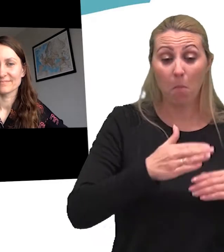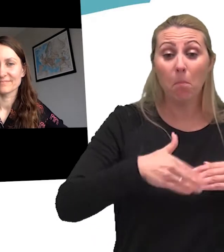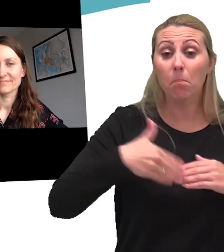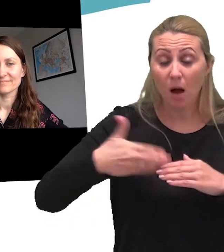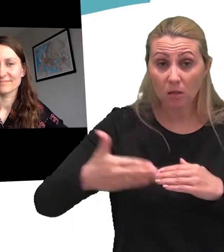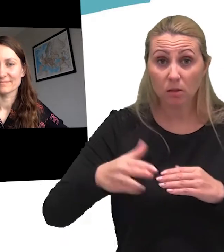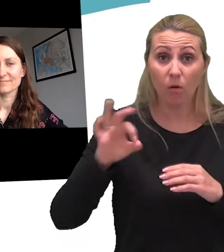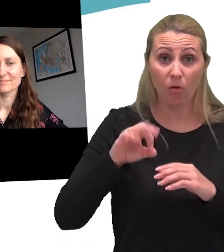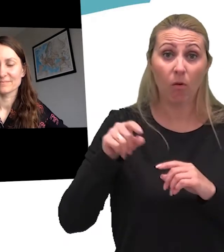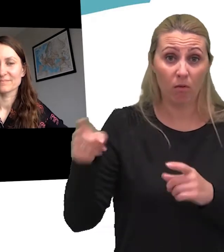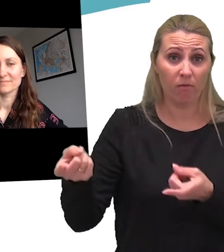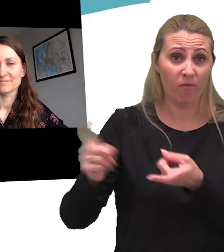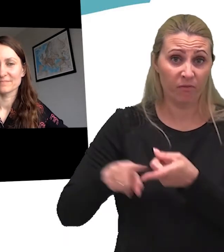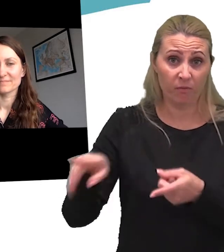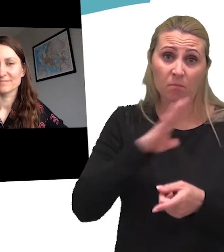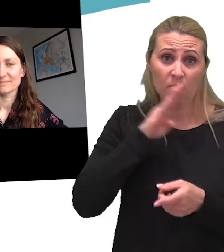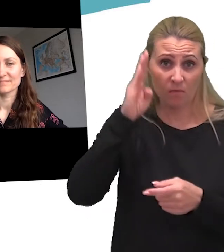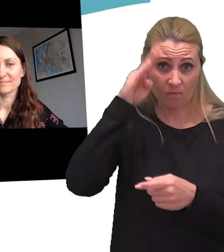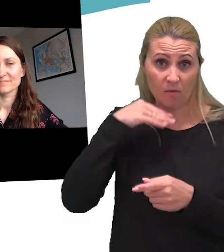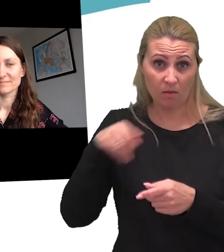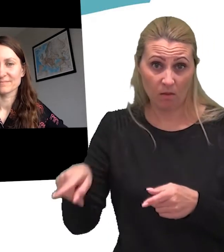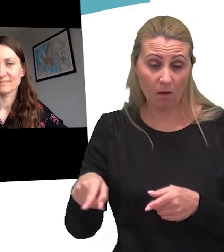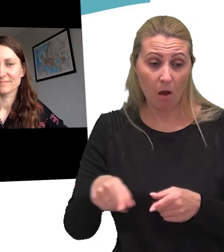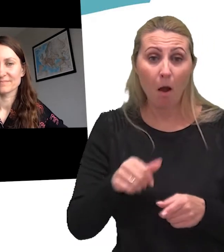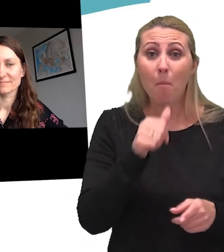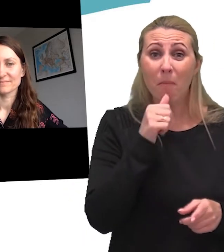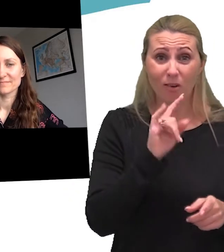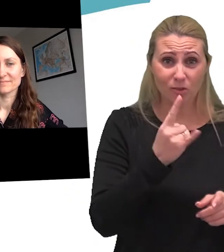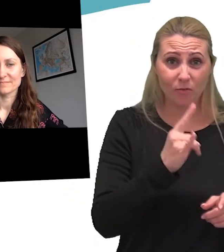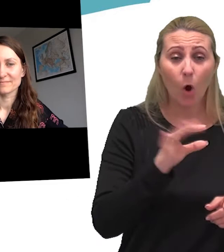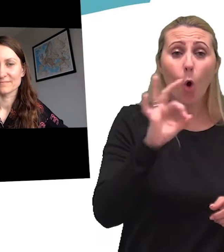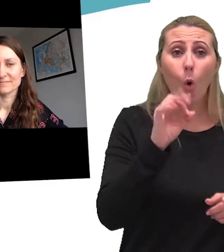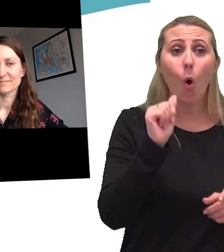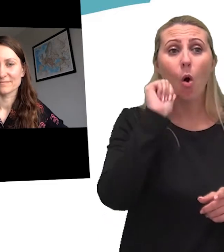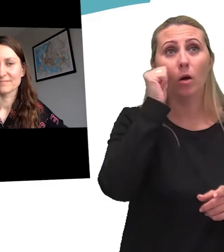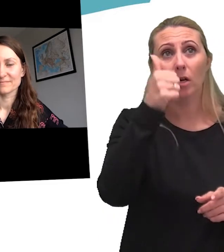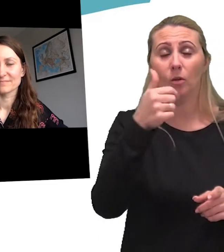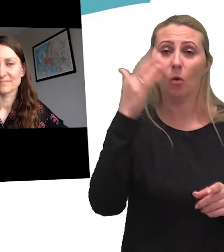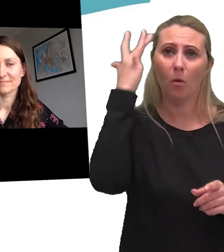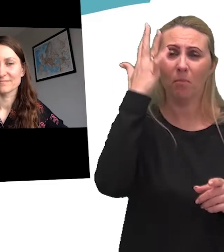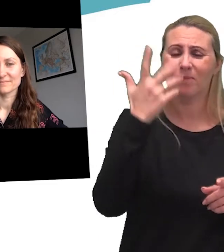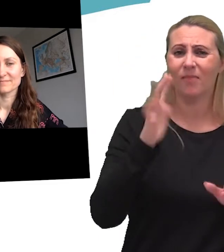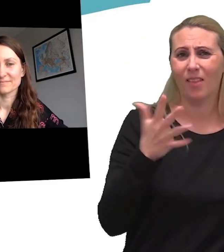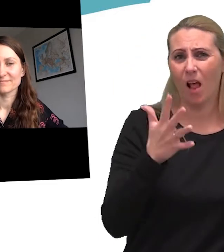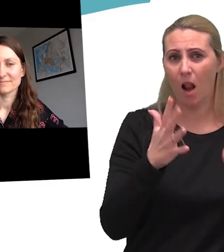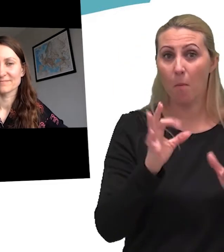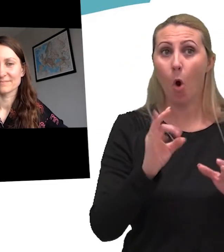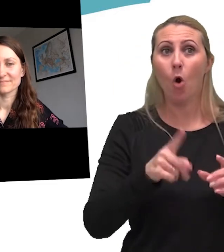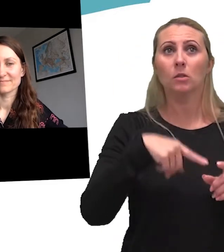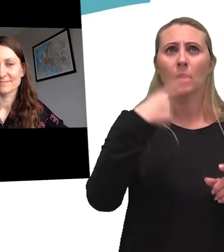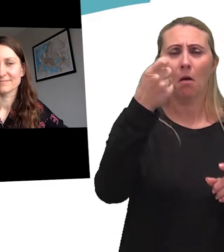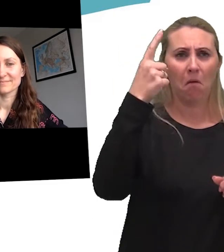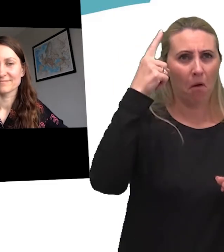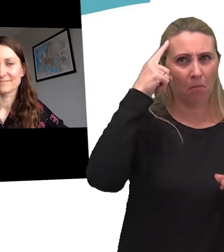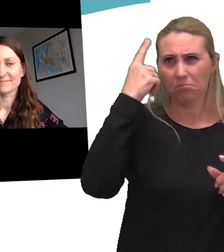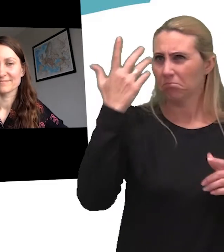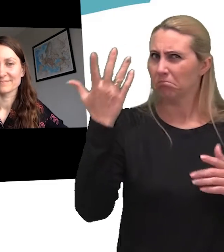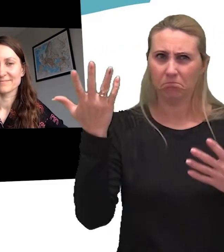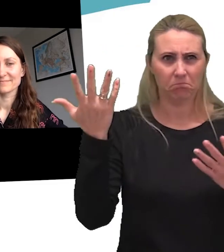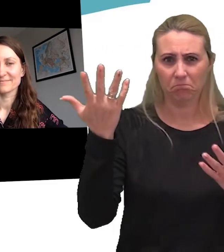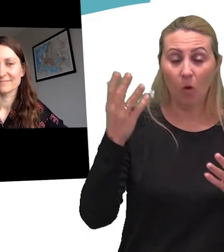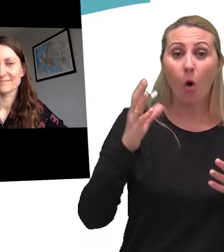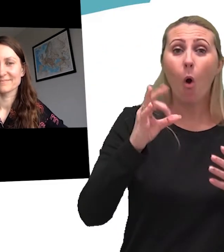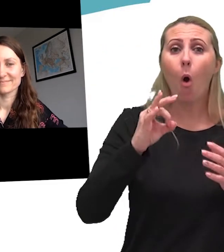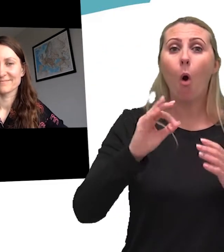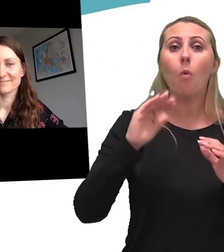dalis. Vaikam, ypač mažiem, net rytojus yra toks miglotas. Tam po savaitės labai migloto, o jau